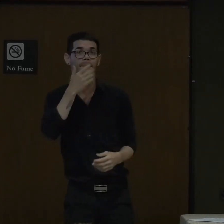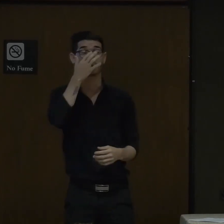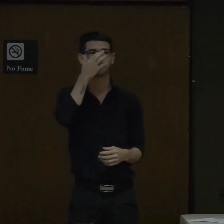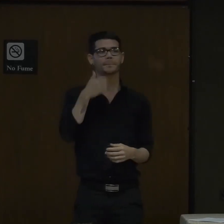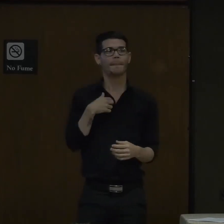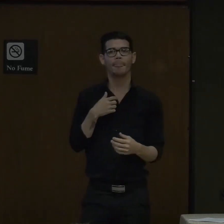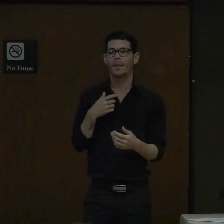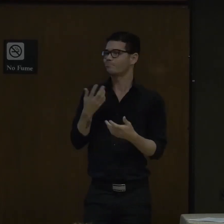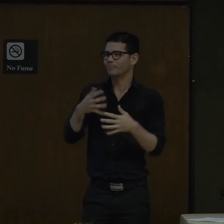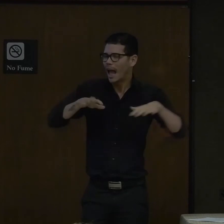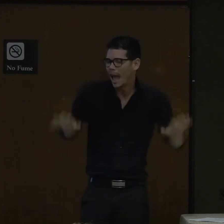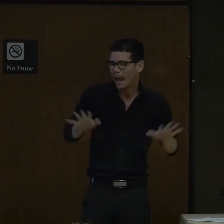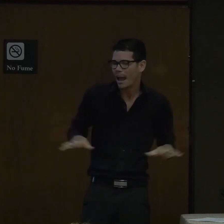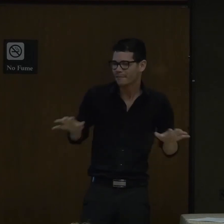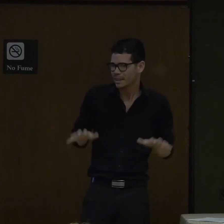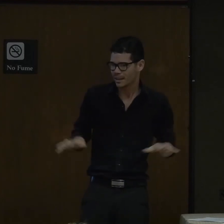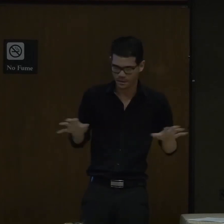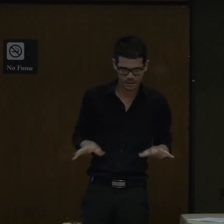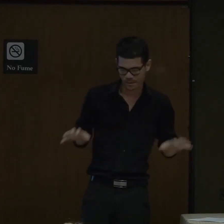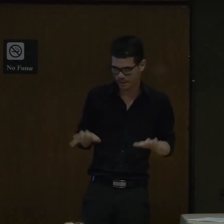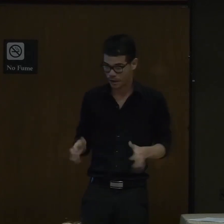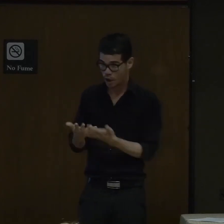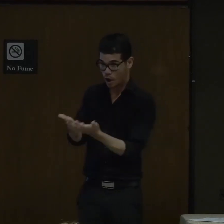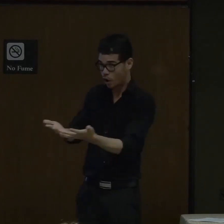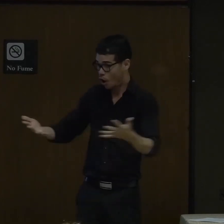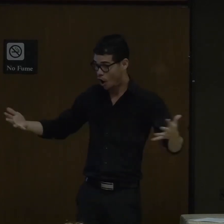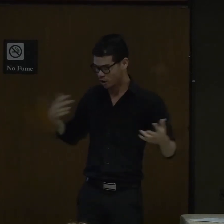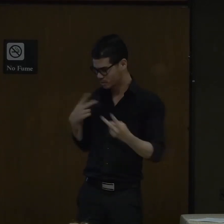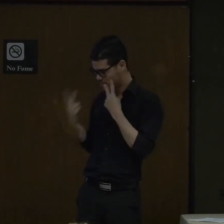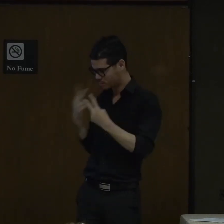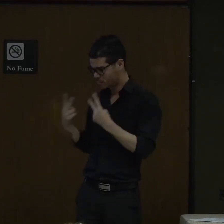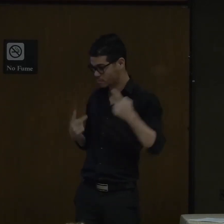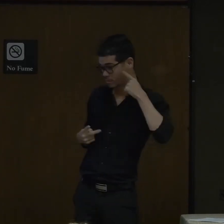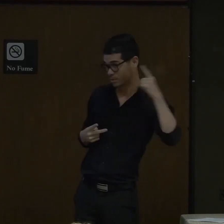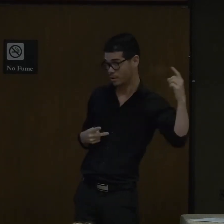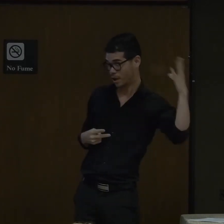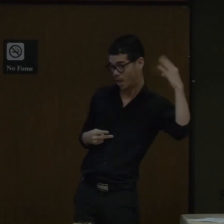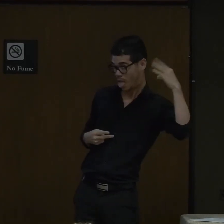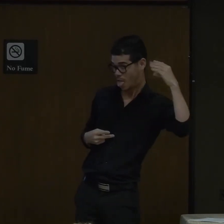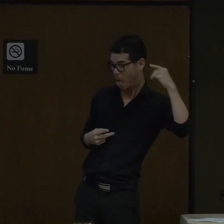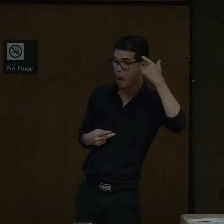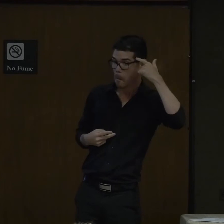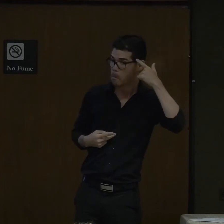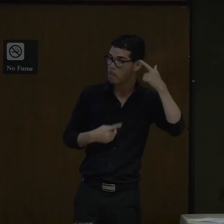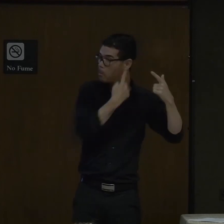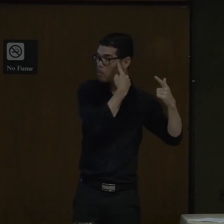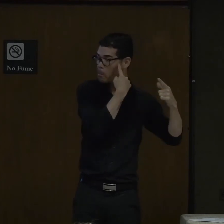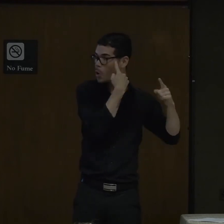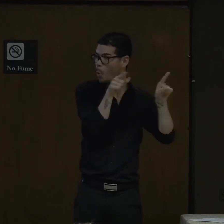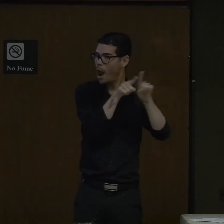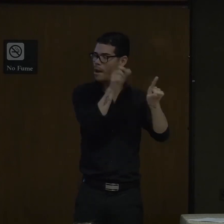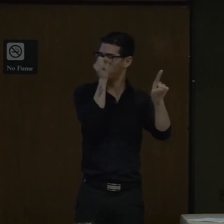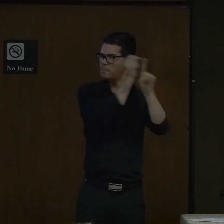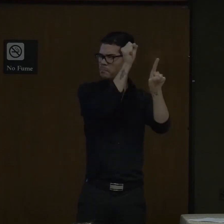tarea visual, son más capaces de suprimir información que puedes distraer para la tarea que se está